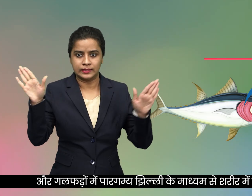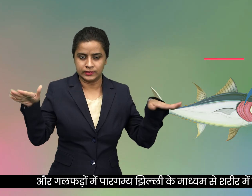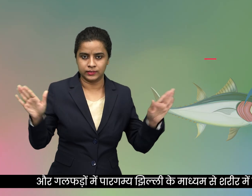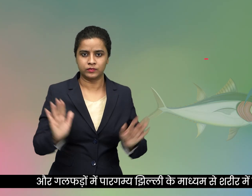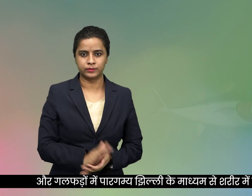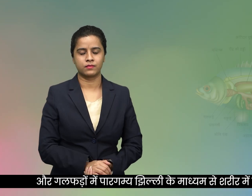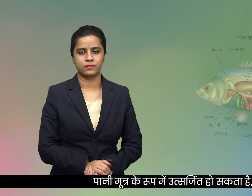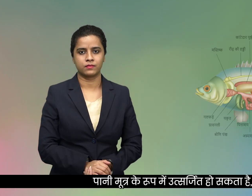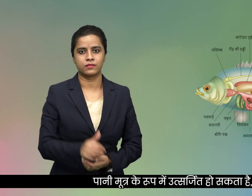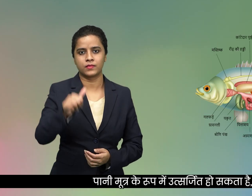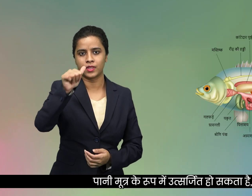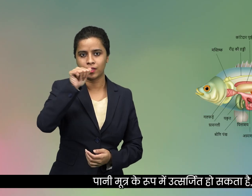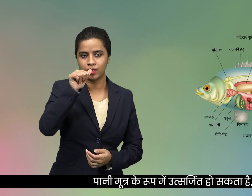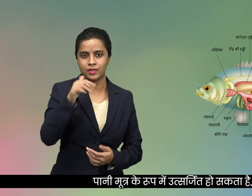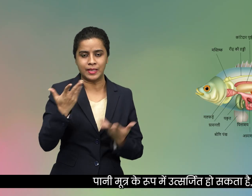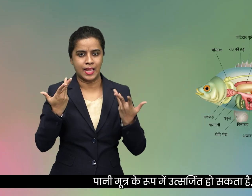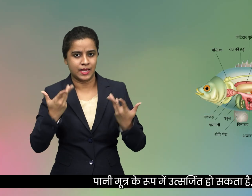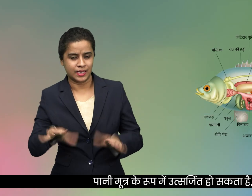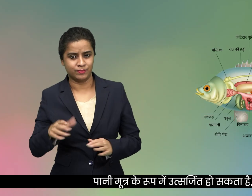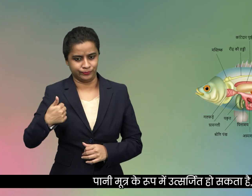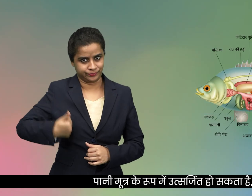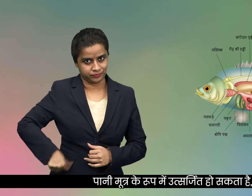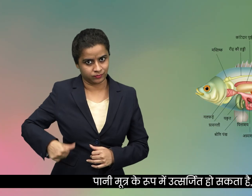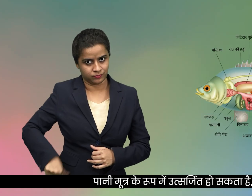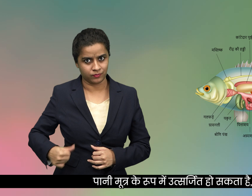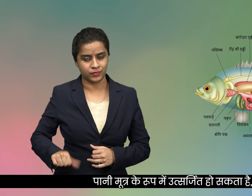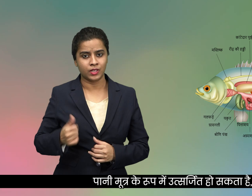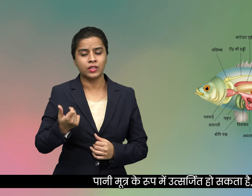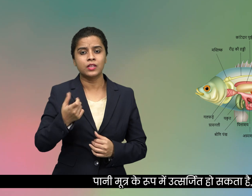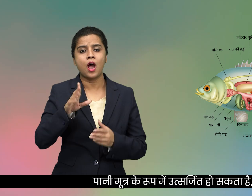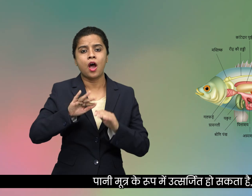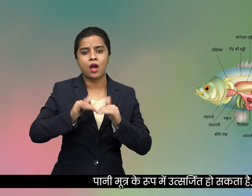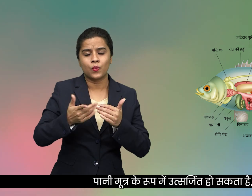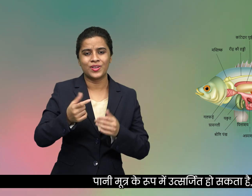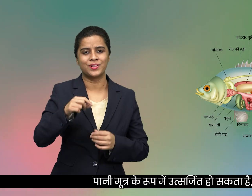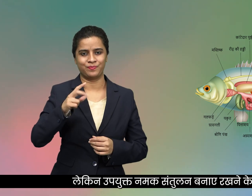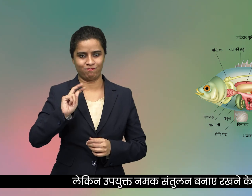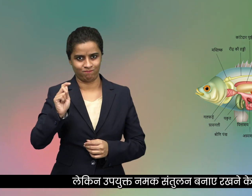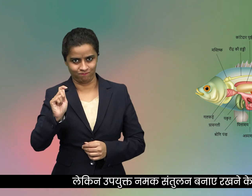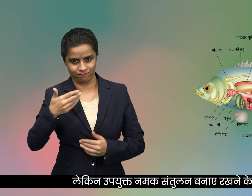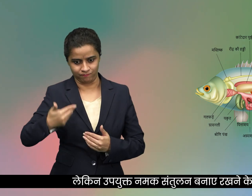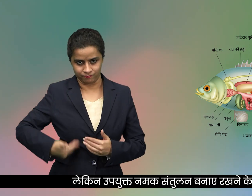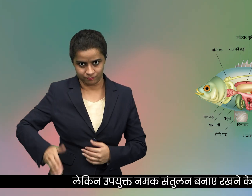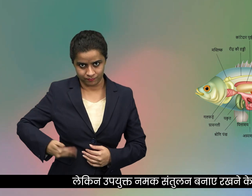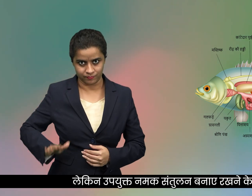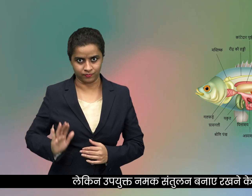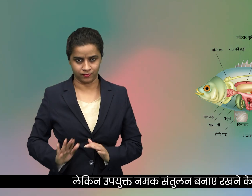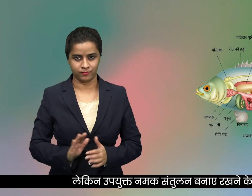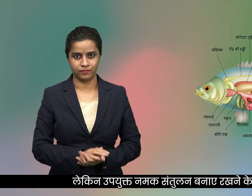है। पानी मूत्र के रूप से उत्सर्जित हो सकता है, लेकिन उपरोक्त नमक संतुलन